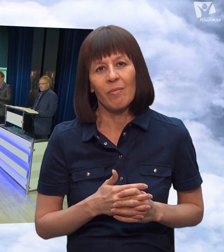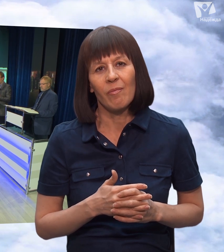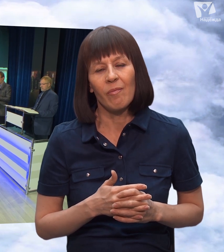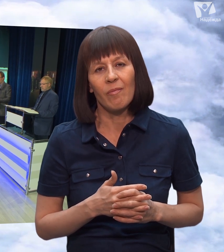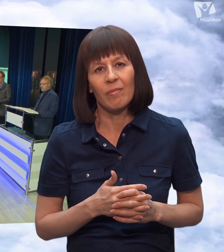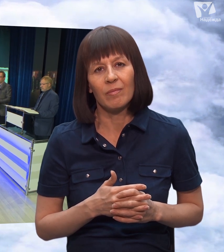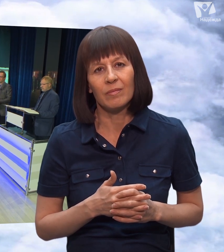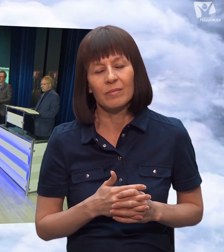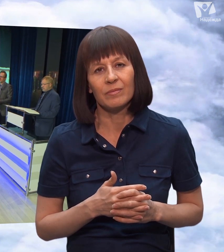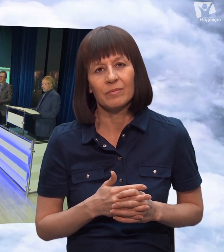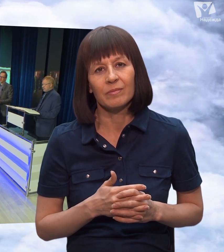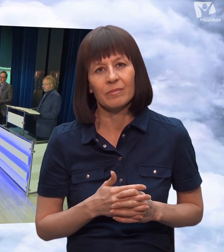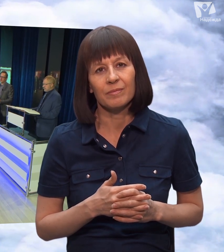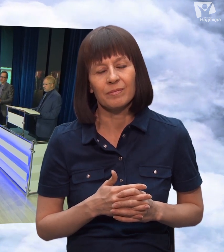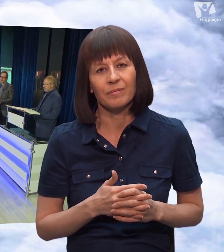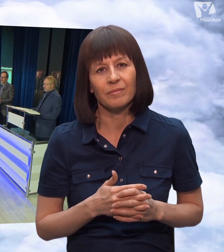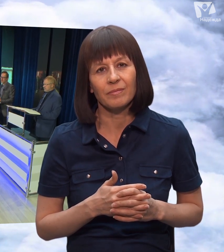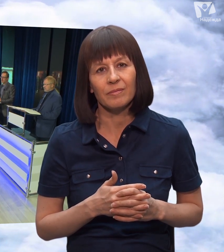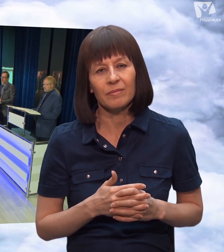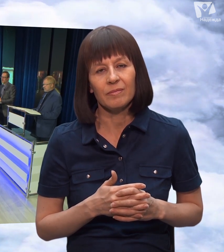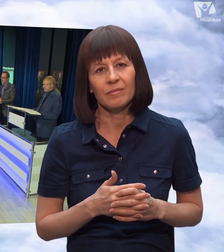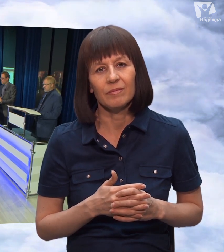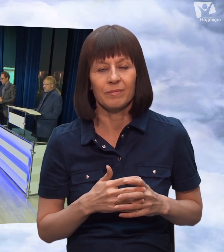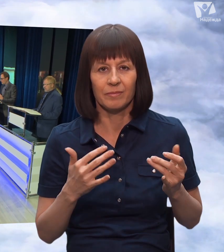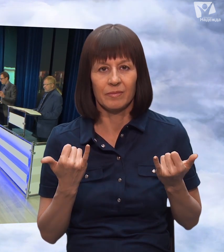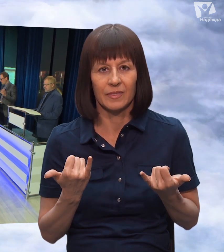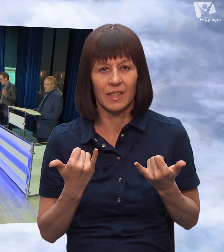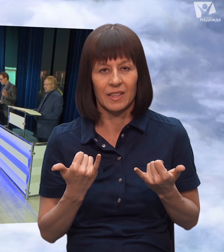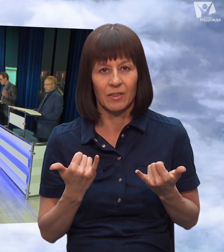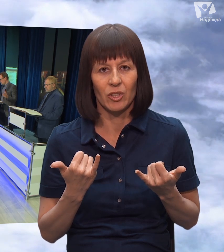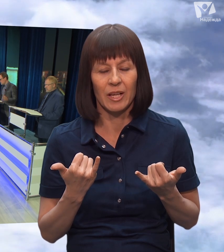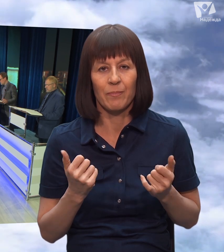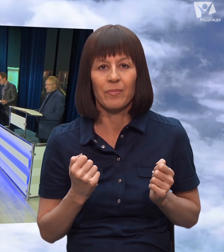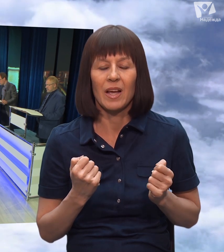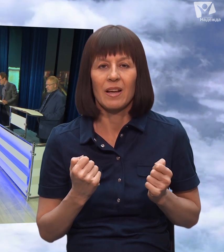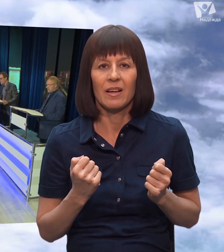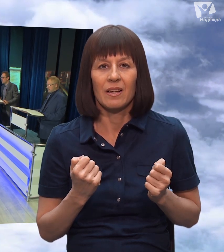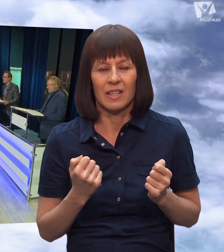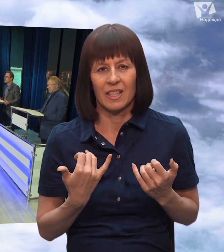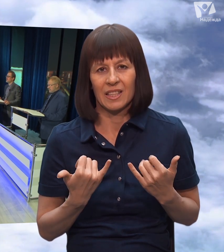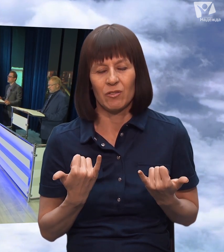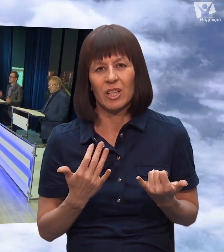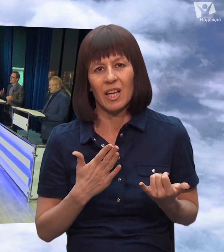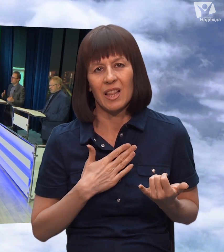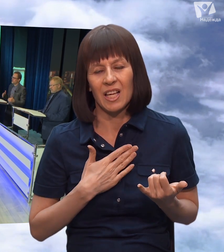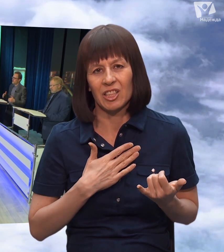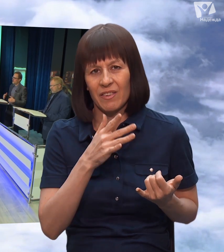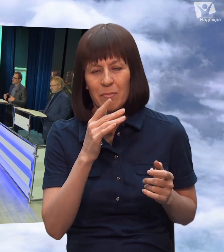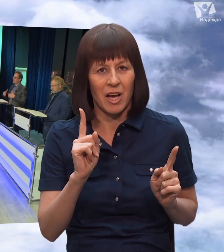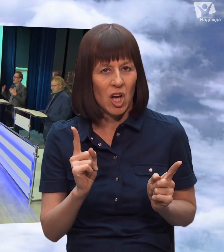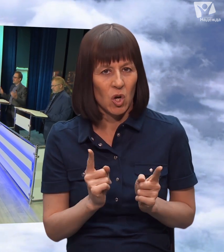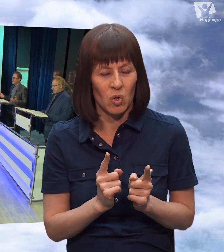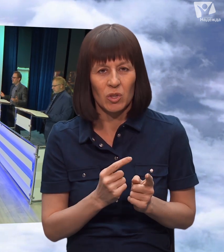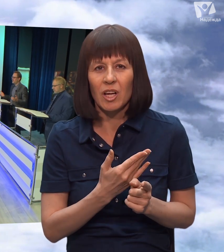как ветхий завет связан с ними второзаконие ну и сегодня поскольку наше время ограничено мы не сможем